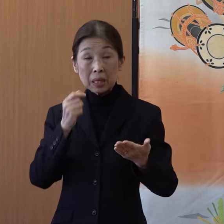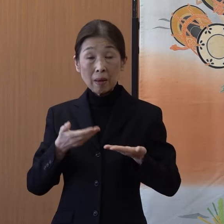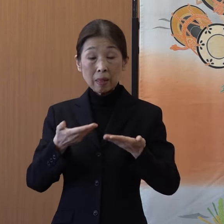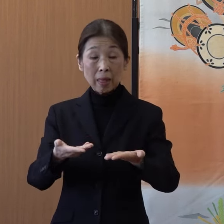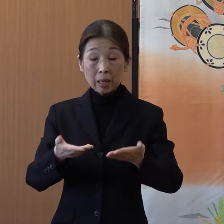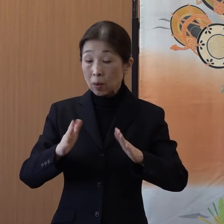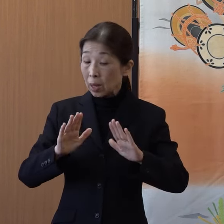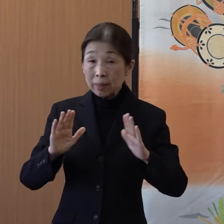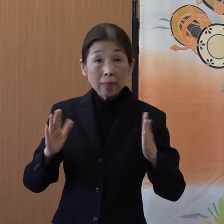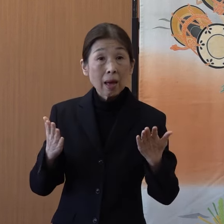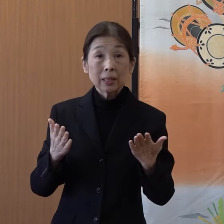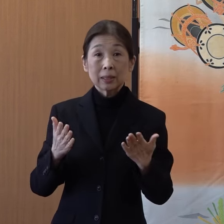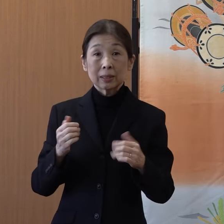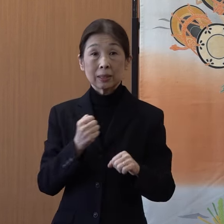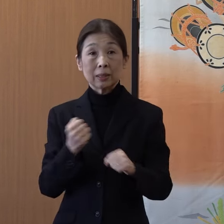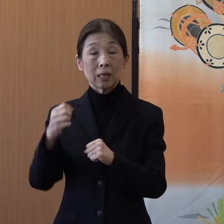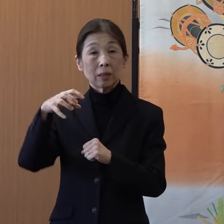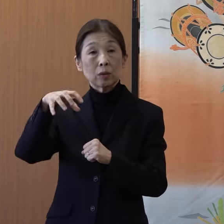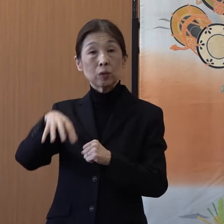所への、